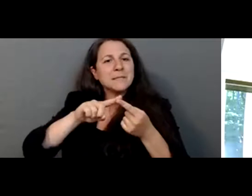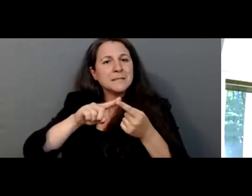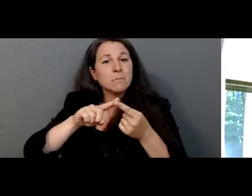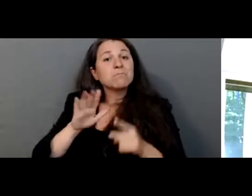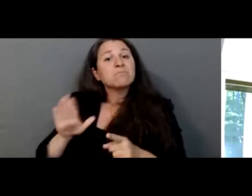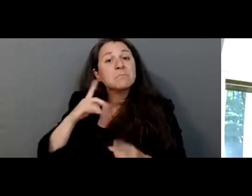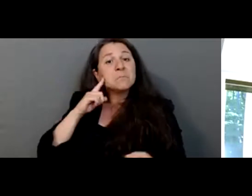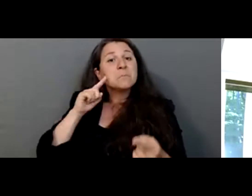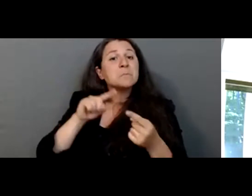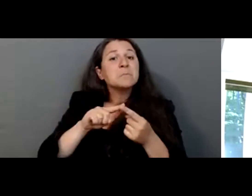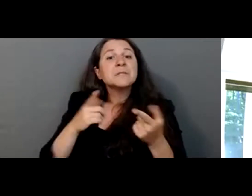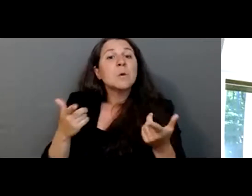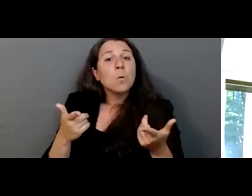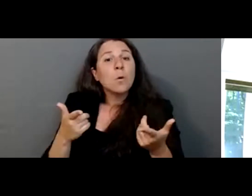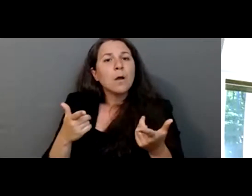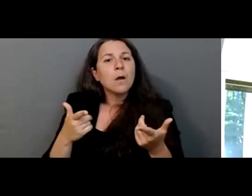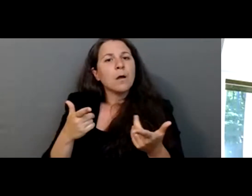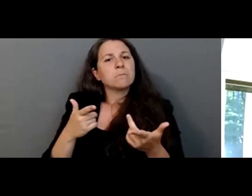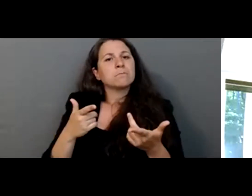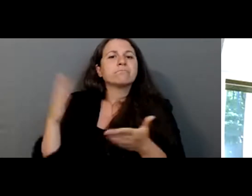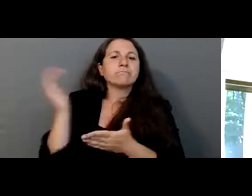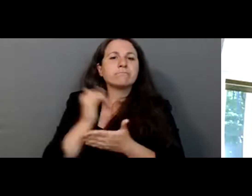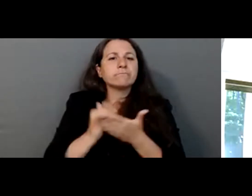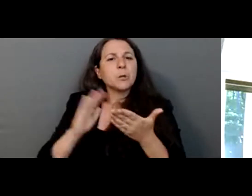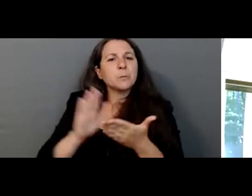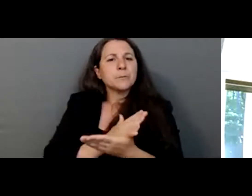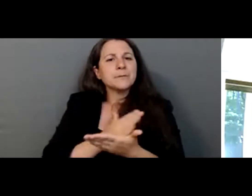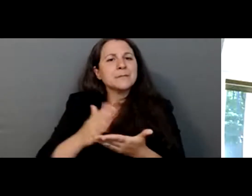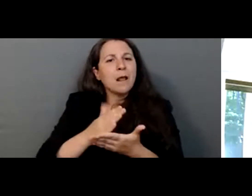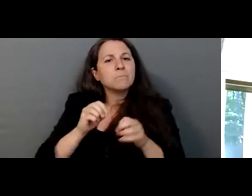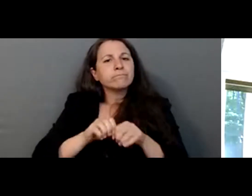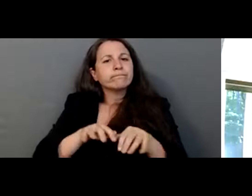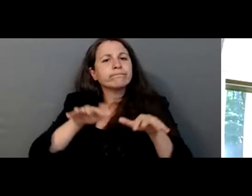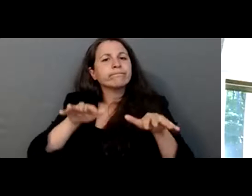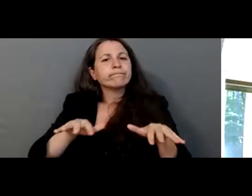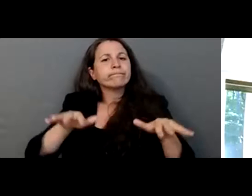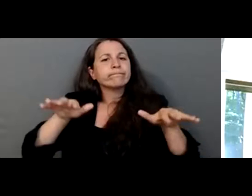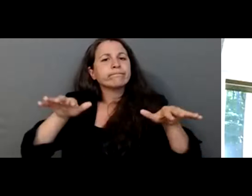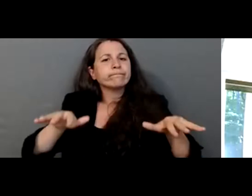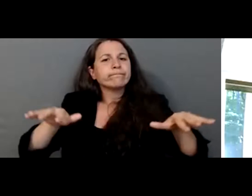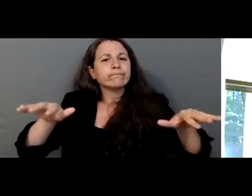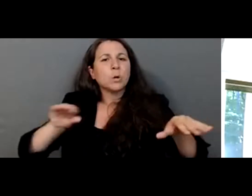à démocratiser l'art lyrique, à le faire fleurir et aussi à